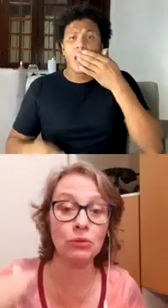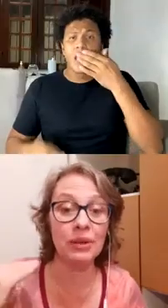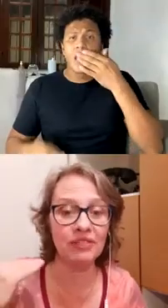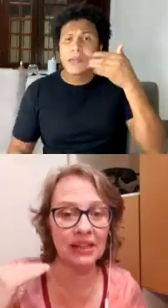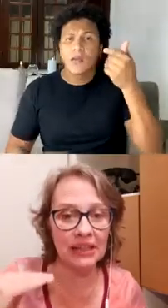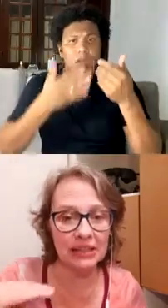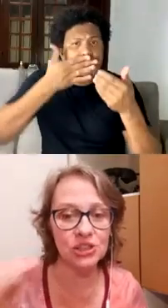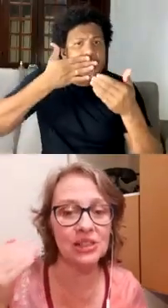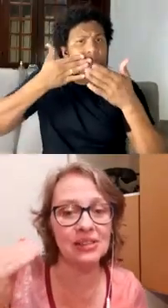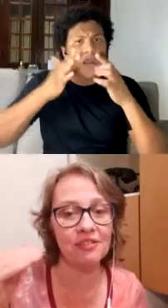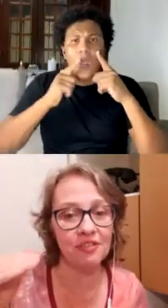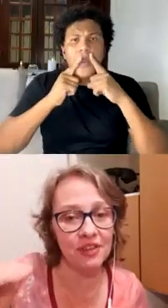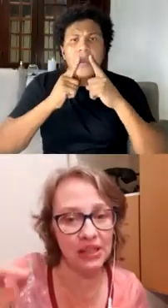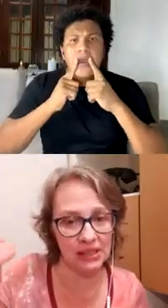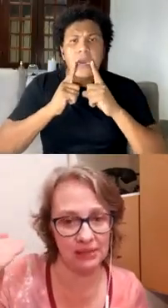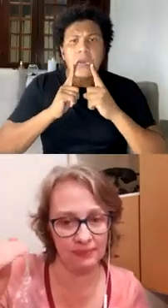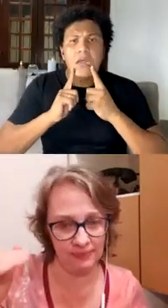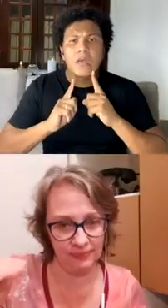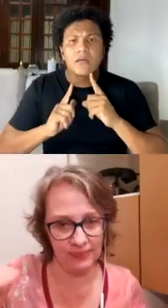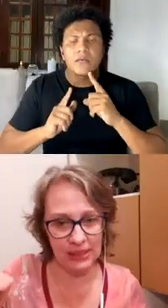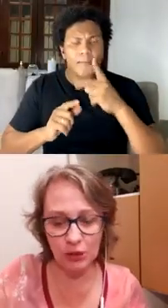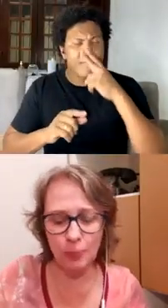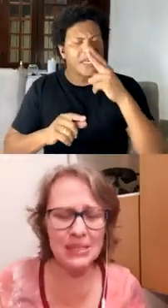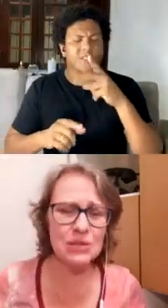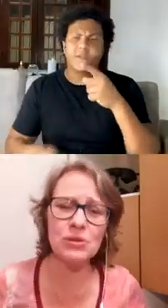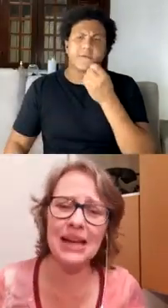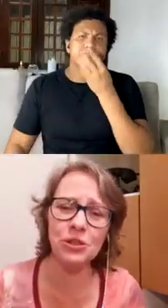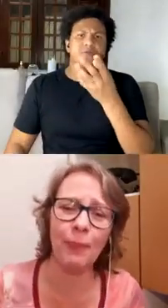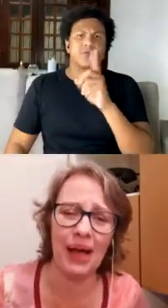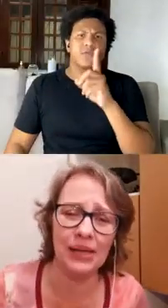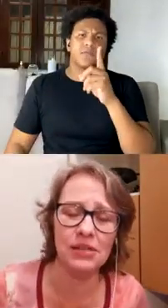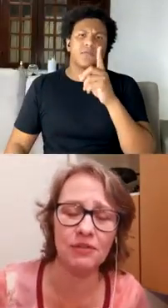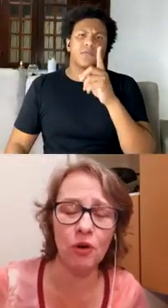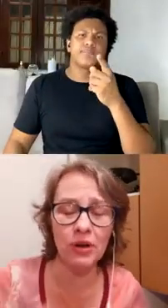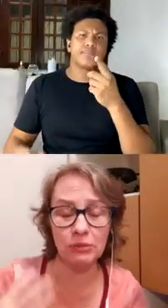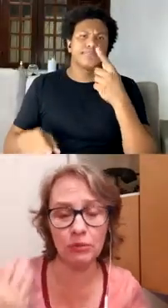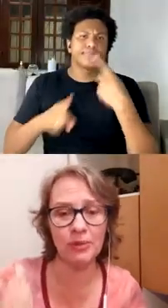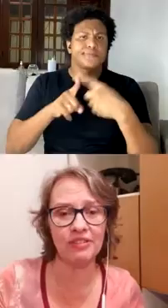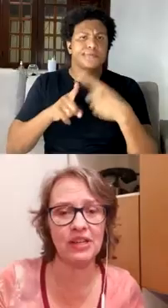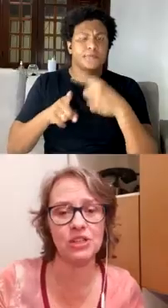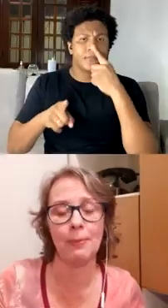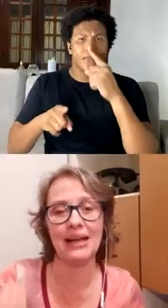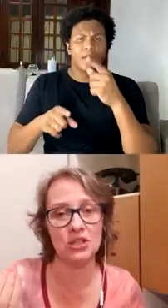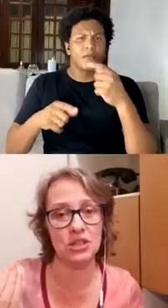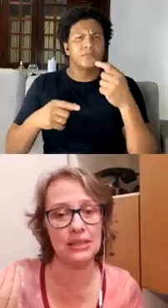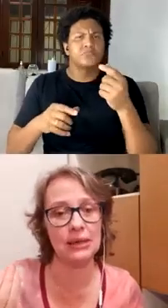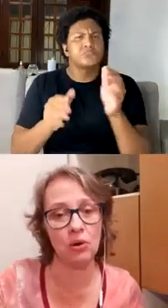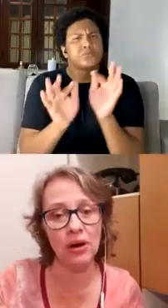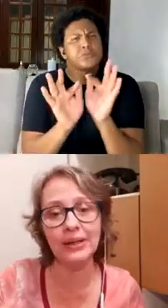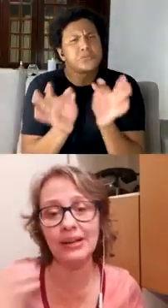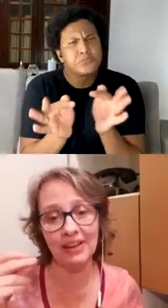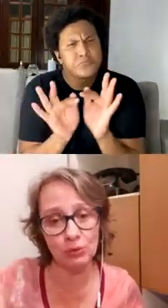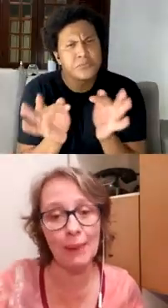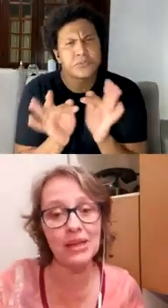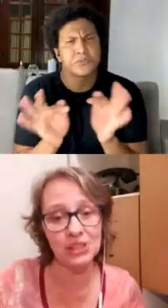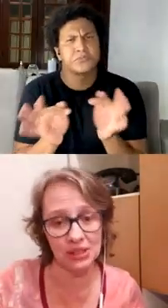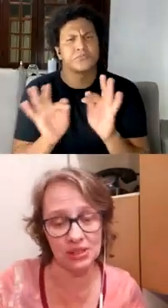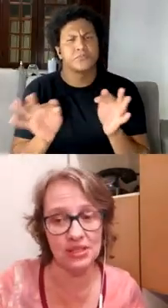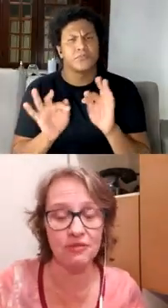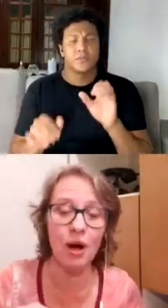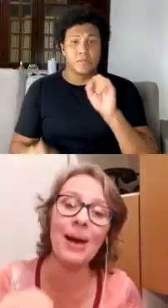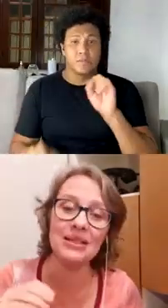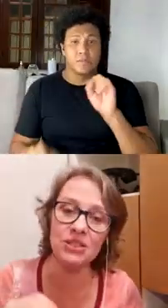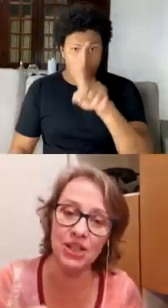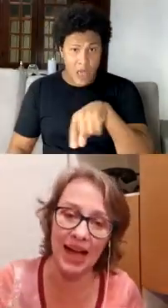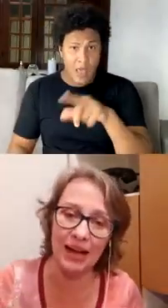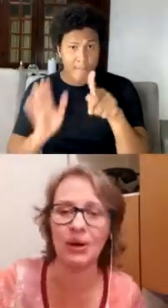é lubrificante que fique. E não precisa usar demais. Se for um lubrificante à base de silicone, ele vai durar bastante. Se